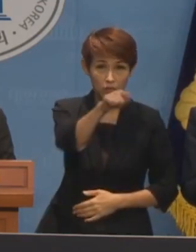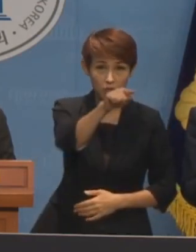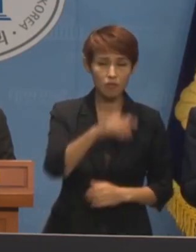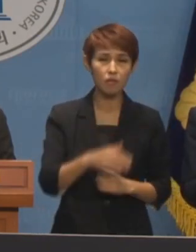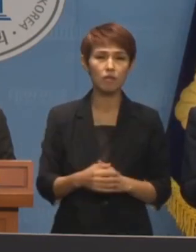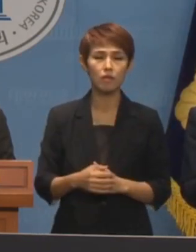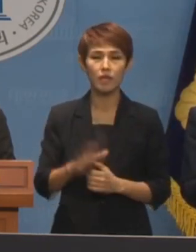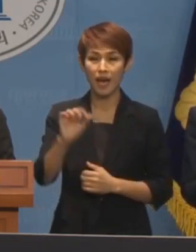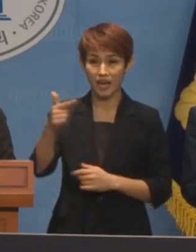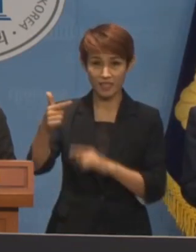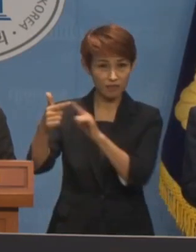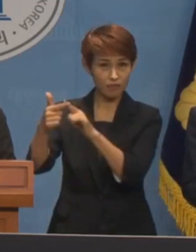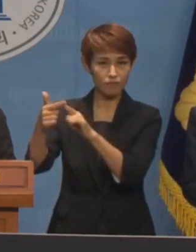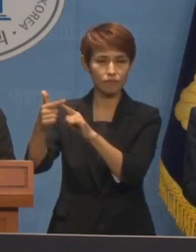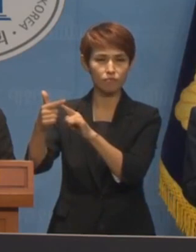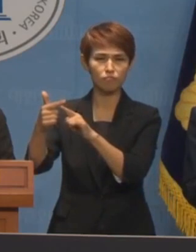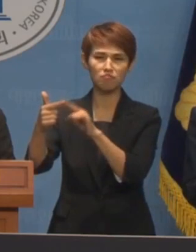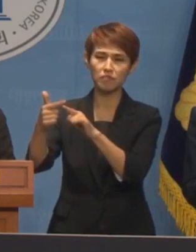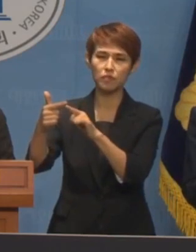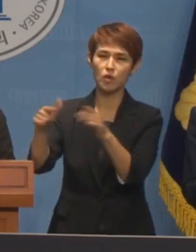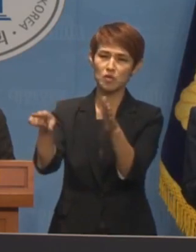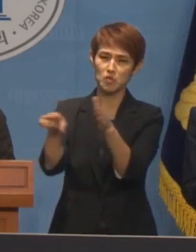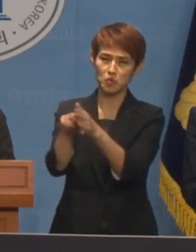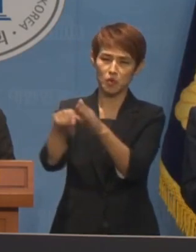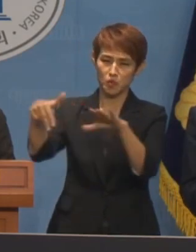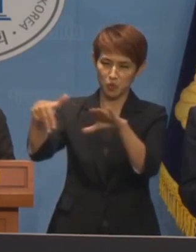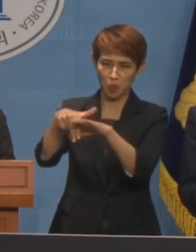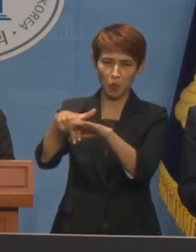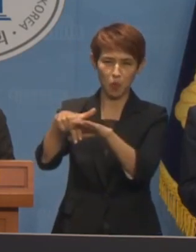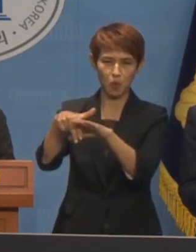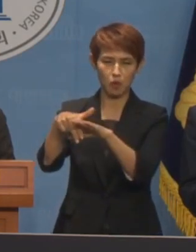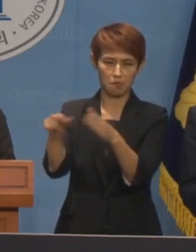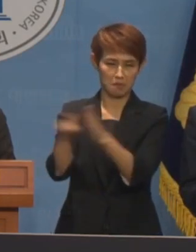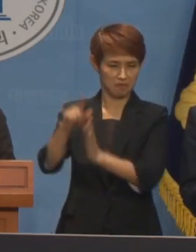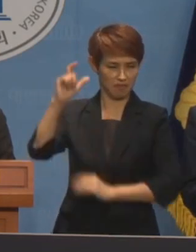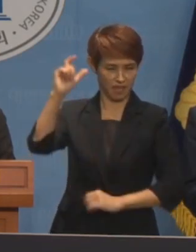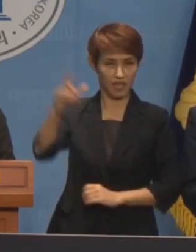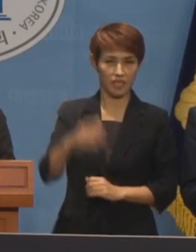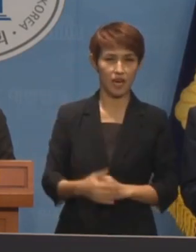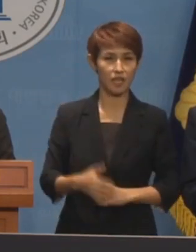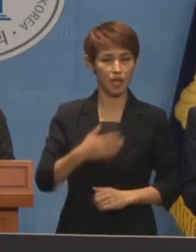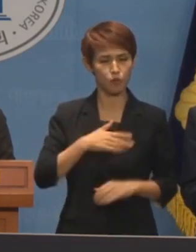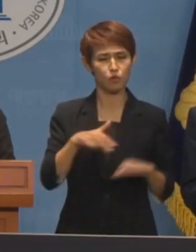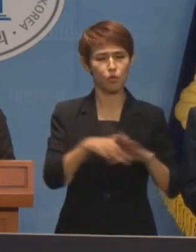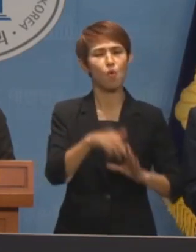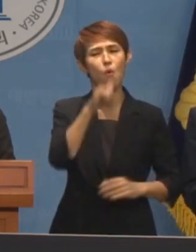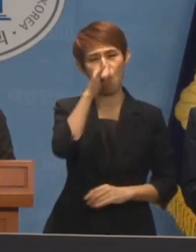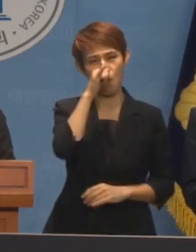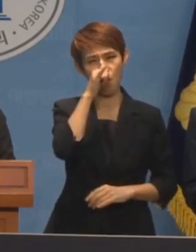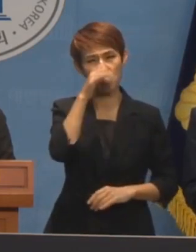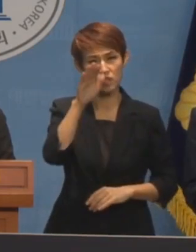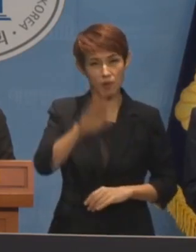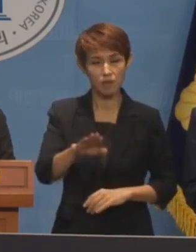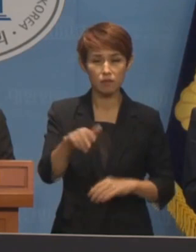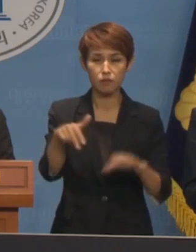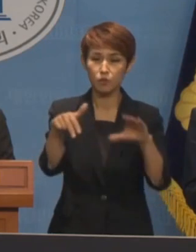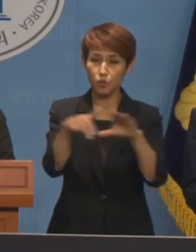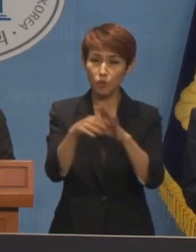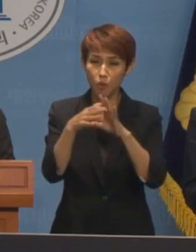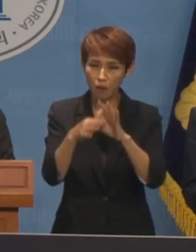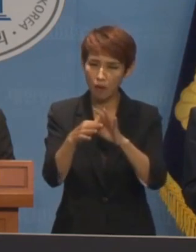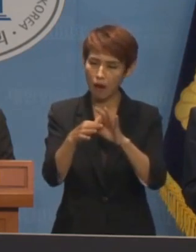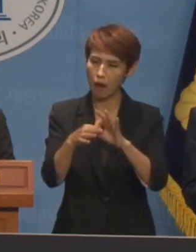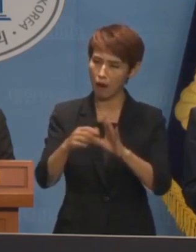안창호 후보를 향해 이분은 종교적 신념이 굉장히 강하다. 저도 종교가 있지만 특정 종교에 대해 이